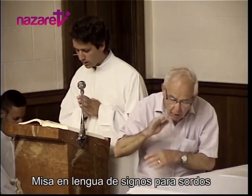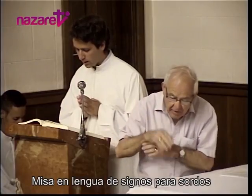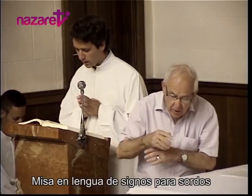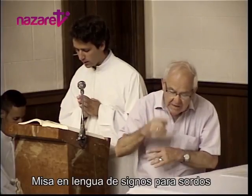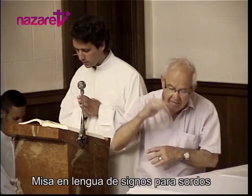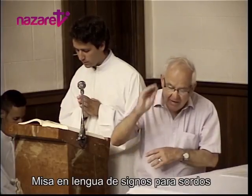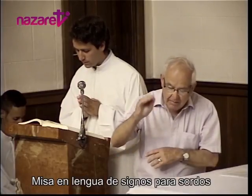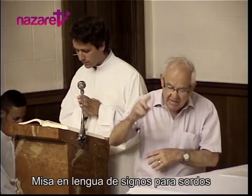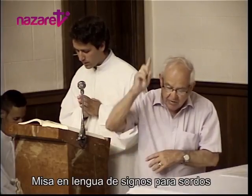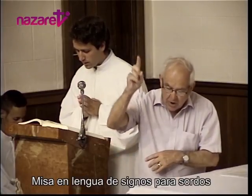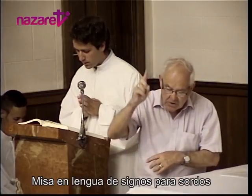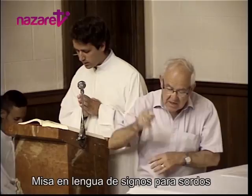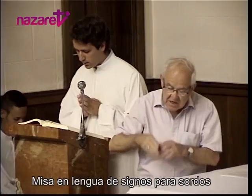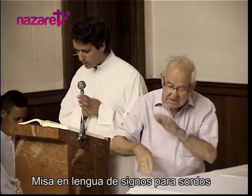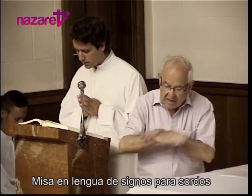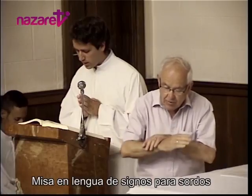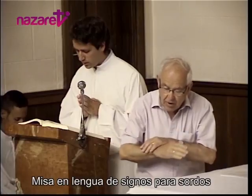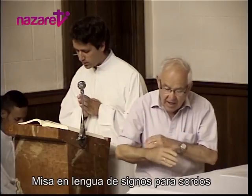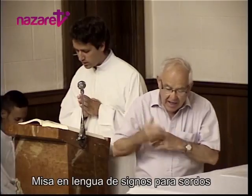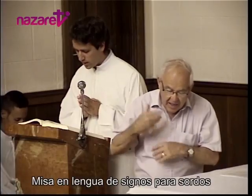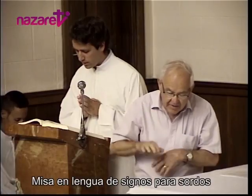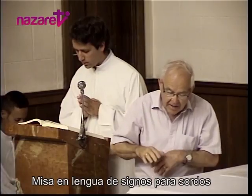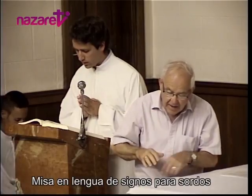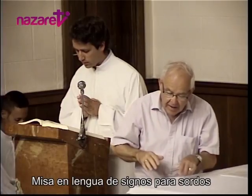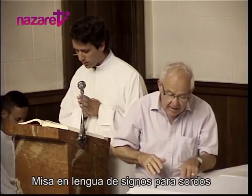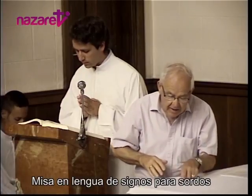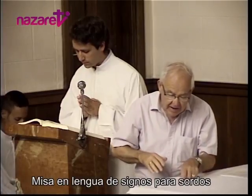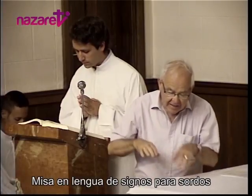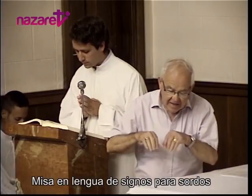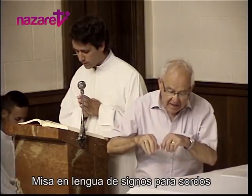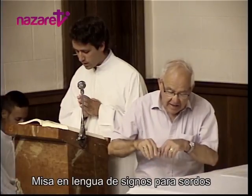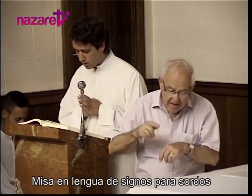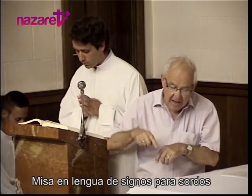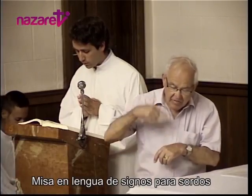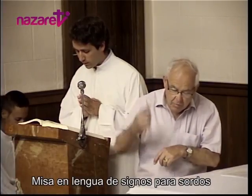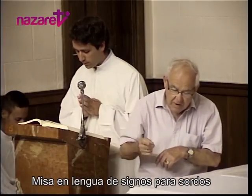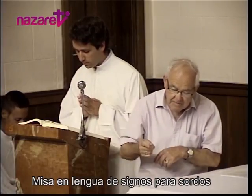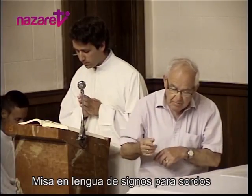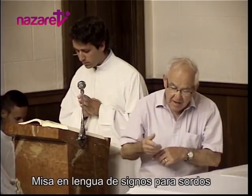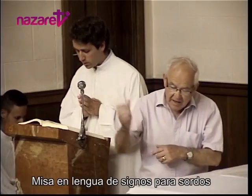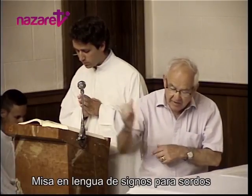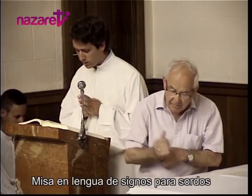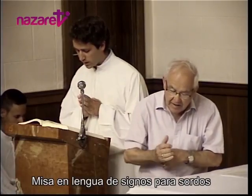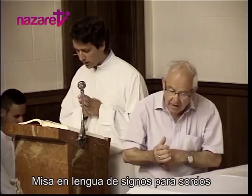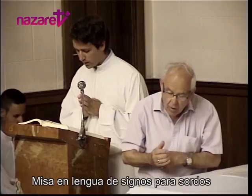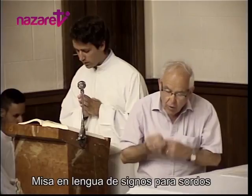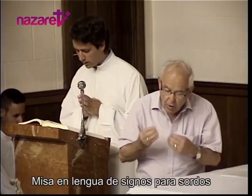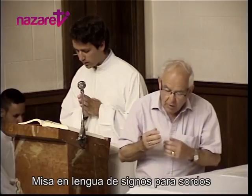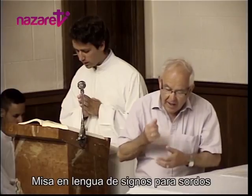en heredad. Salió sin saber a dónde iba. Por fe vivió como extranjero en la tierra